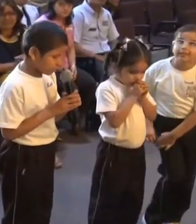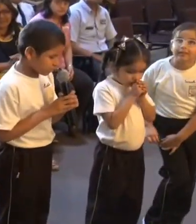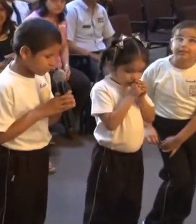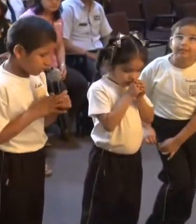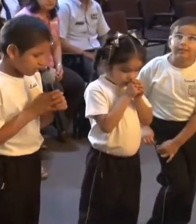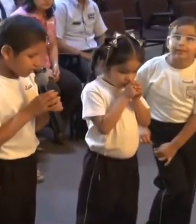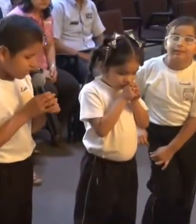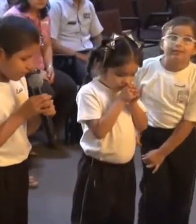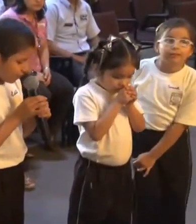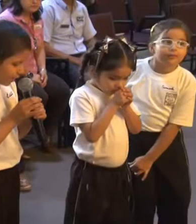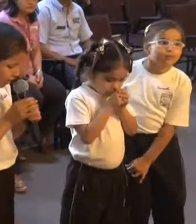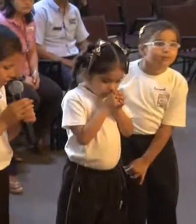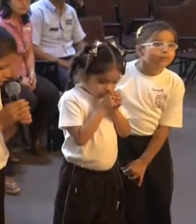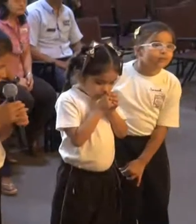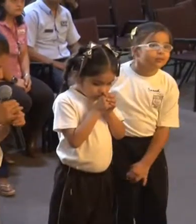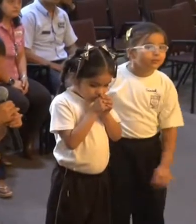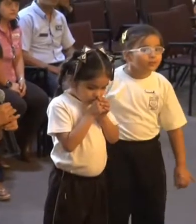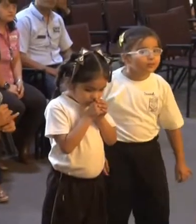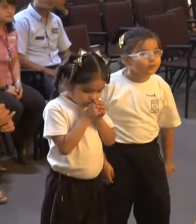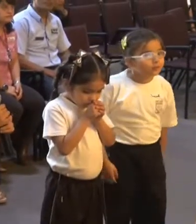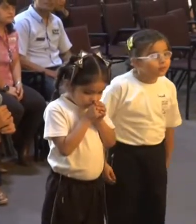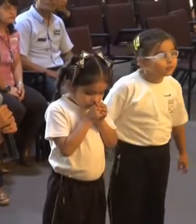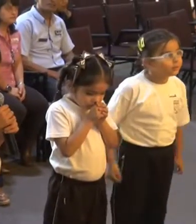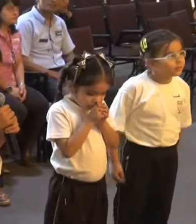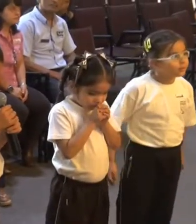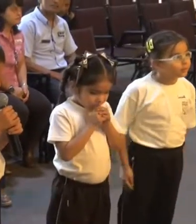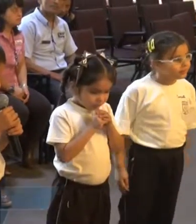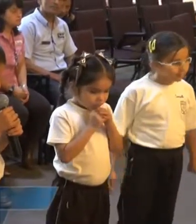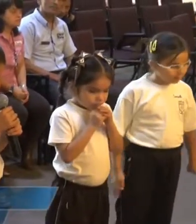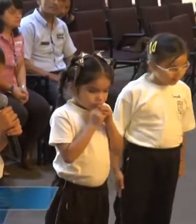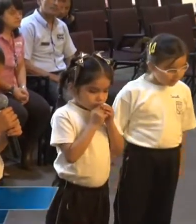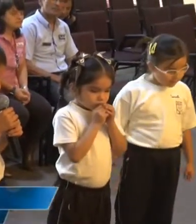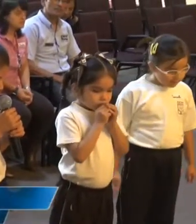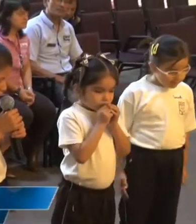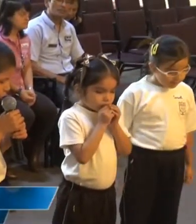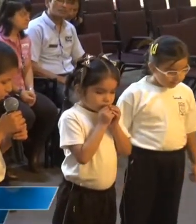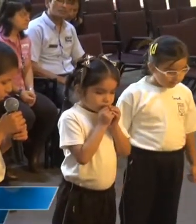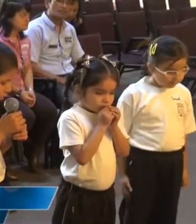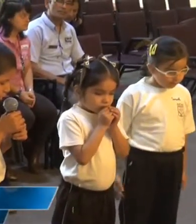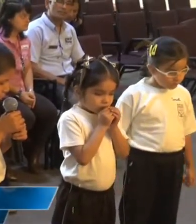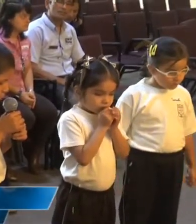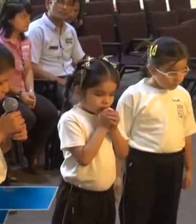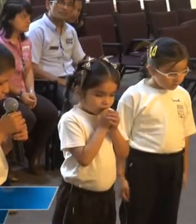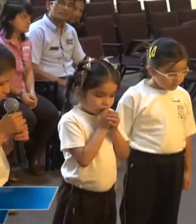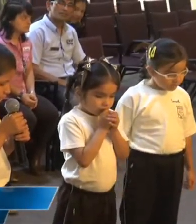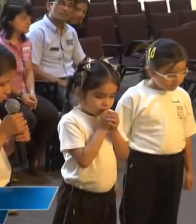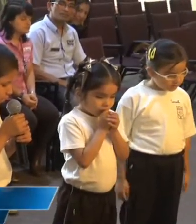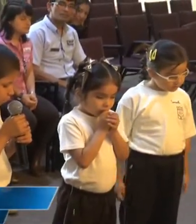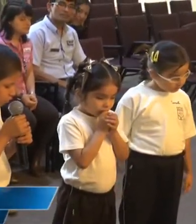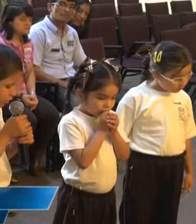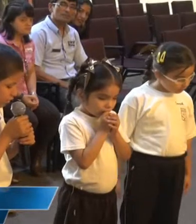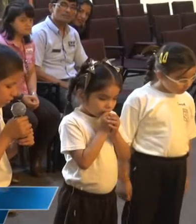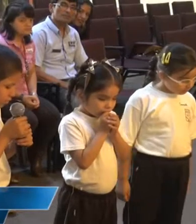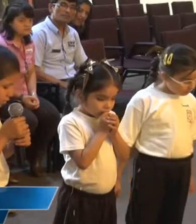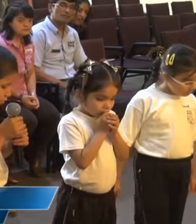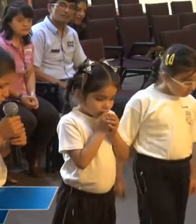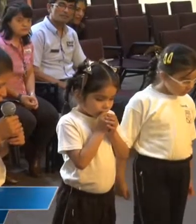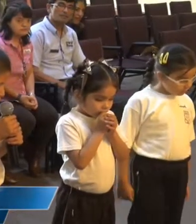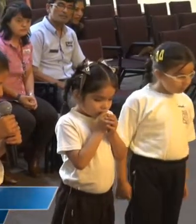siempre hay que ir por la calle que los carros respeten las luces porque hay